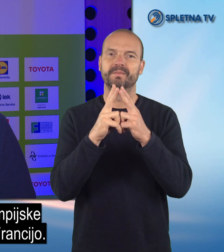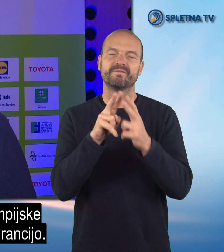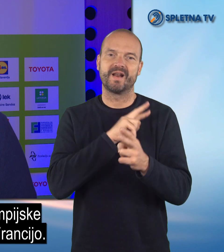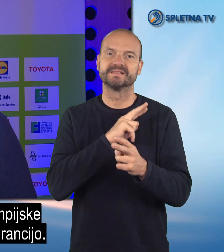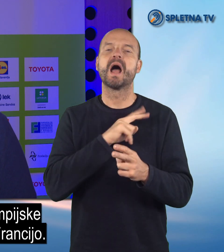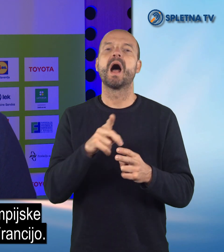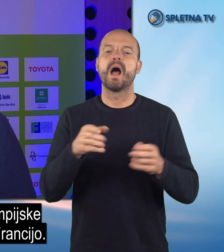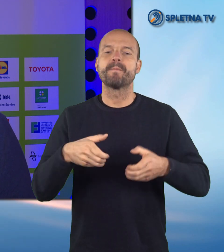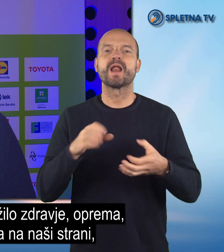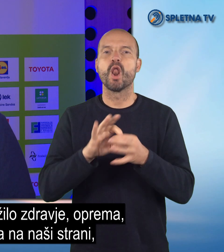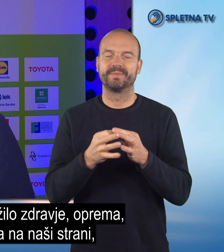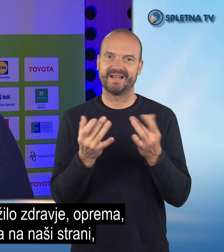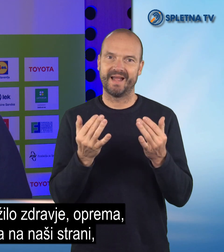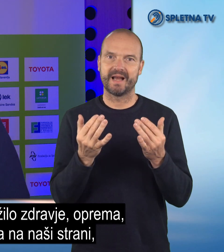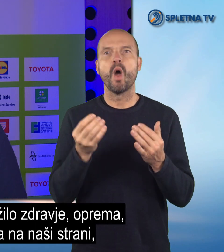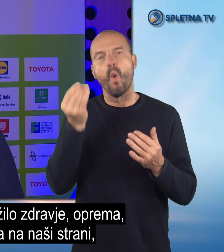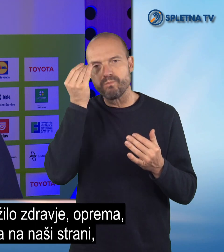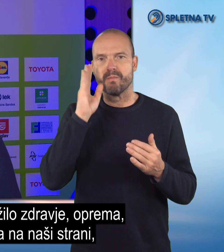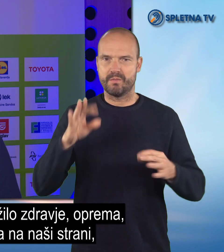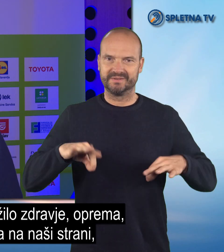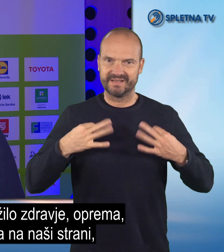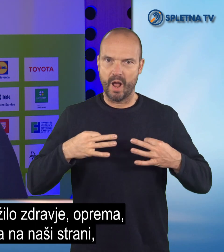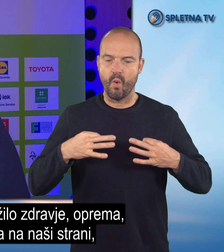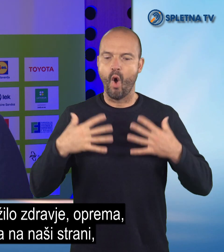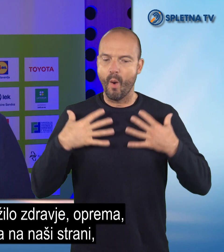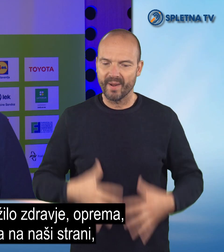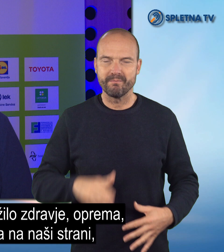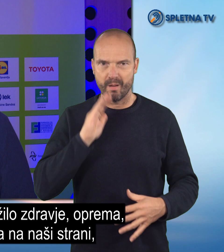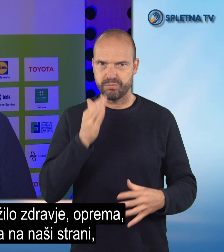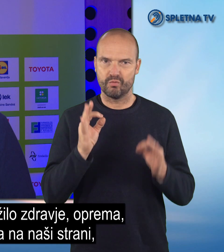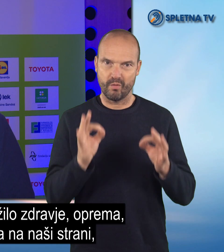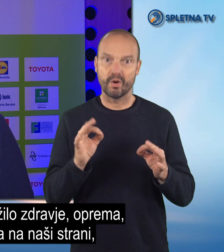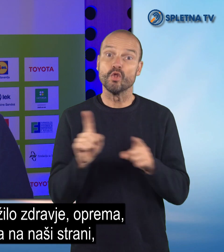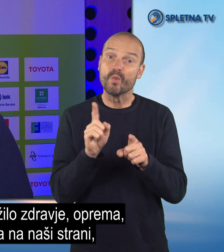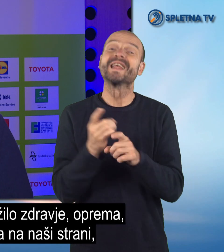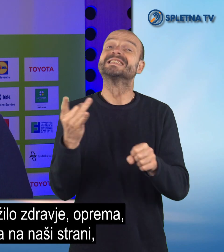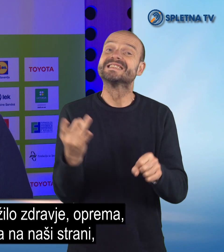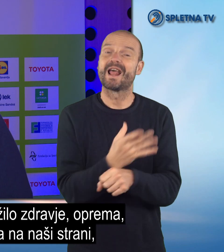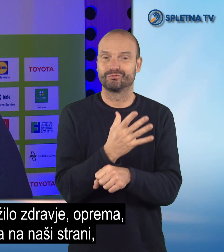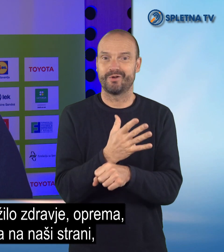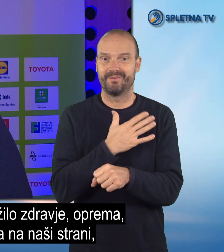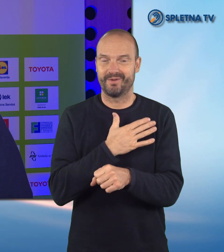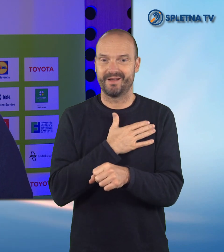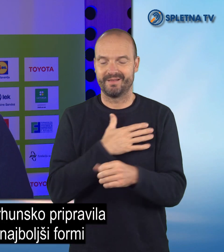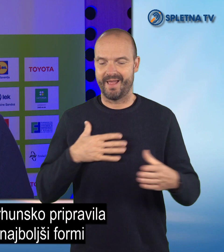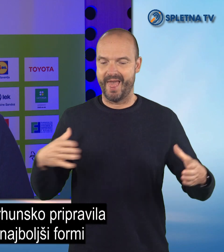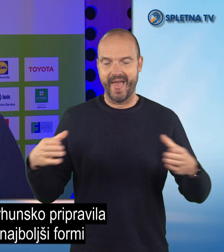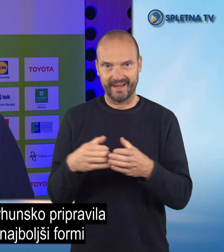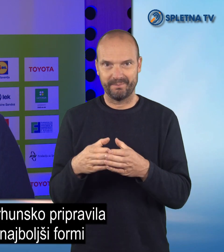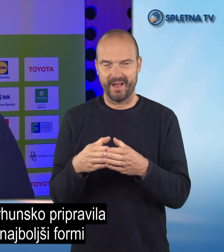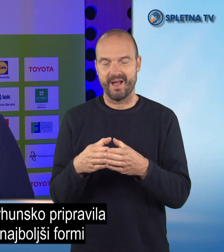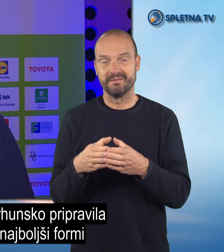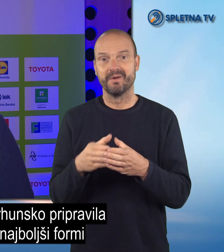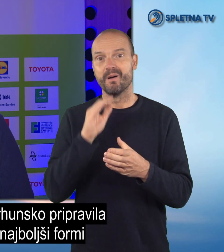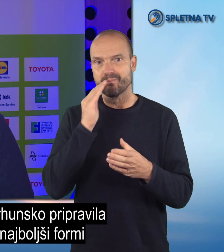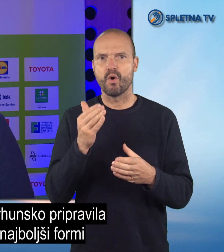Francijo in upam, da mi služi zdravje, da mi bo služila oprema, da bo tudi sreča na naši strani in da bo celotna